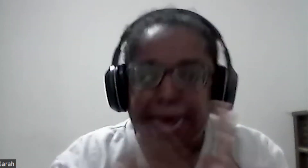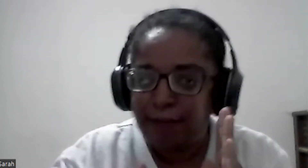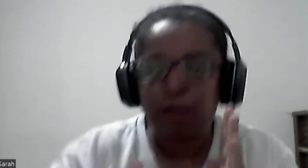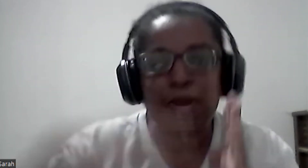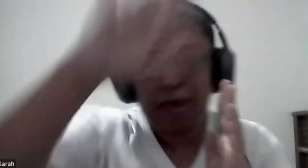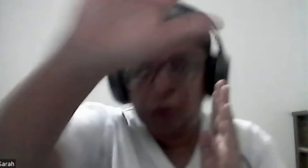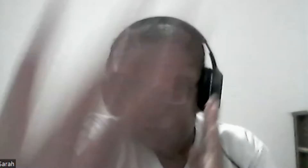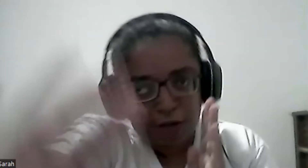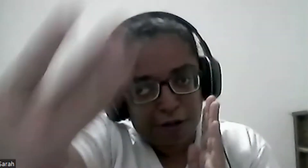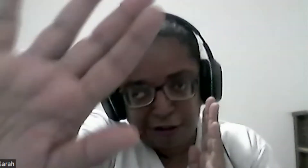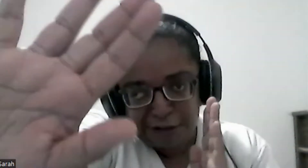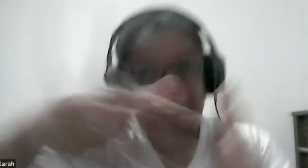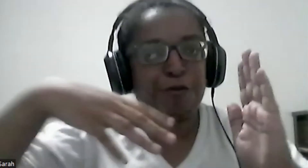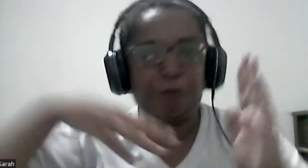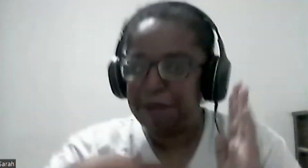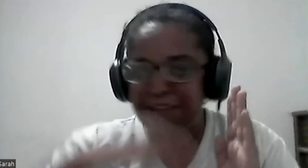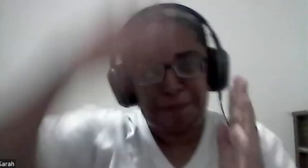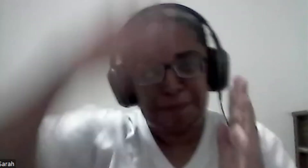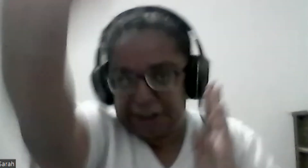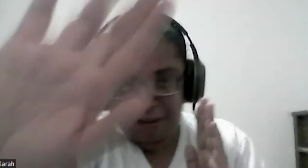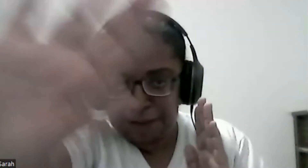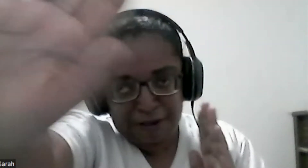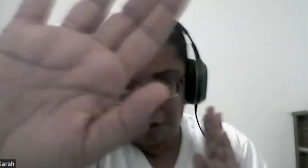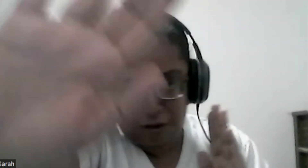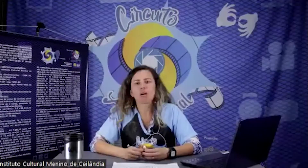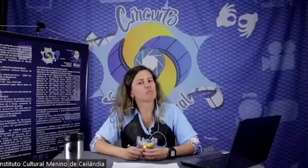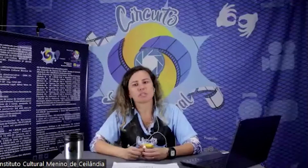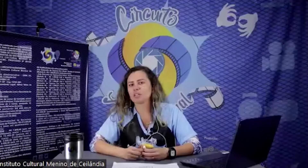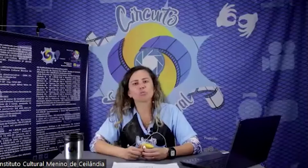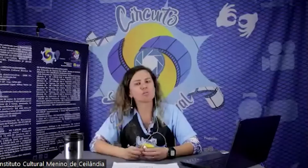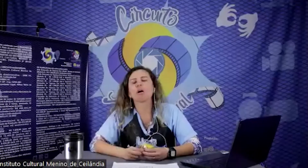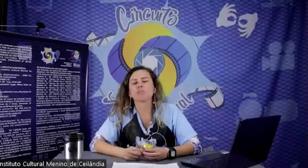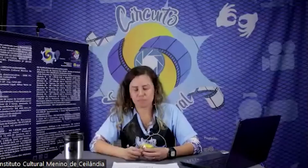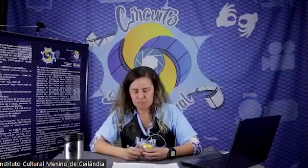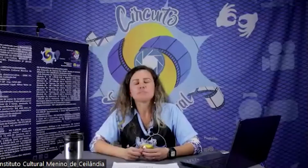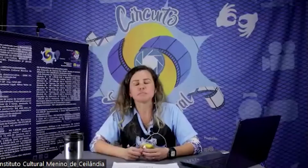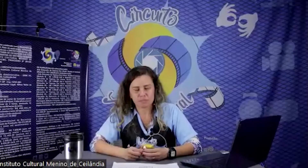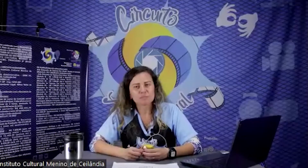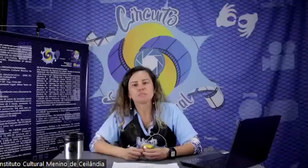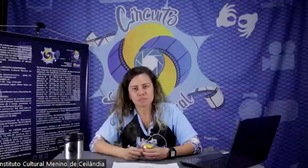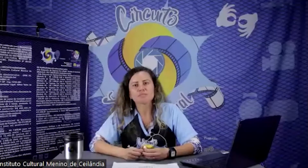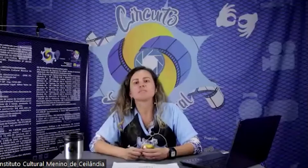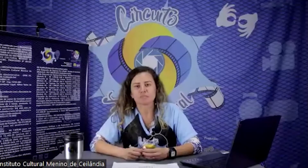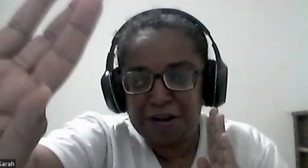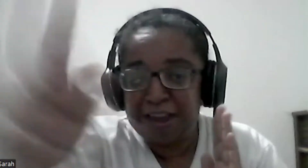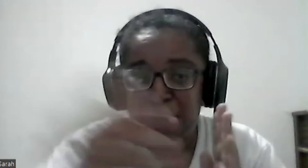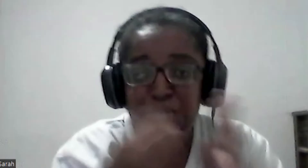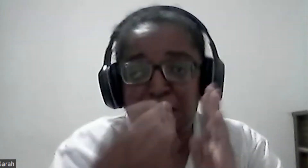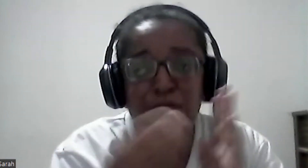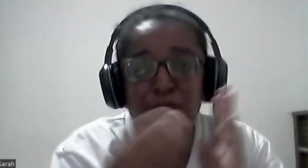acha que ele é ouvinte. Ele não percebeu que ele tem, perdão. Não, que é tudo igual. Ele não percebeu ainda, não. Ele não tem contato